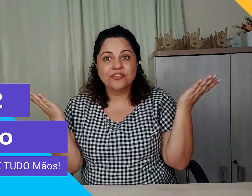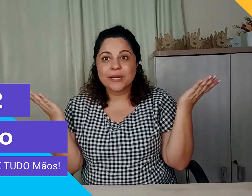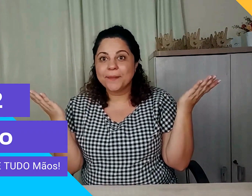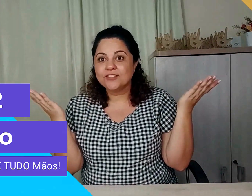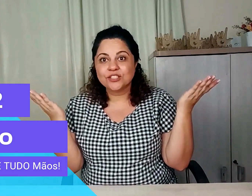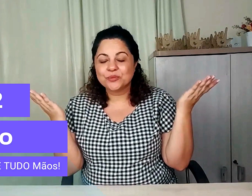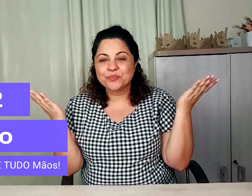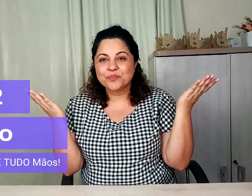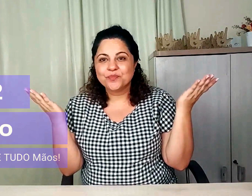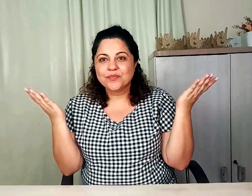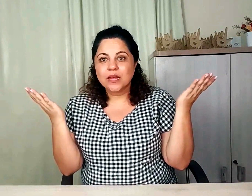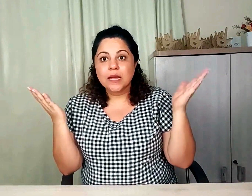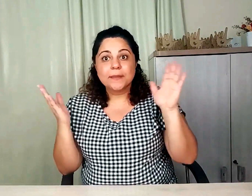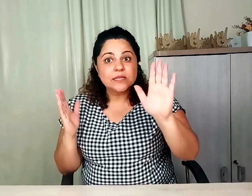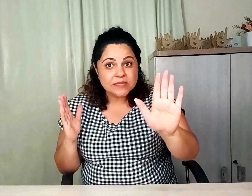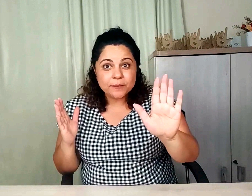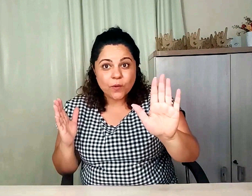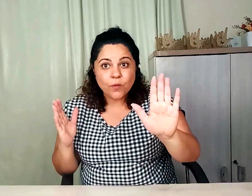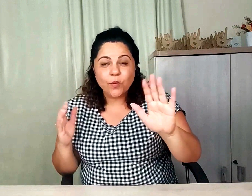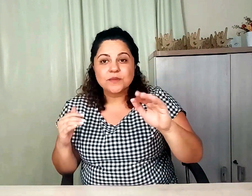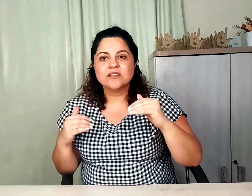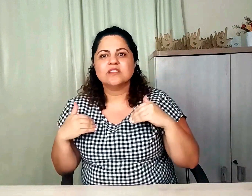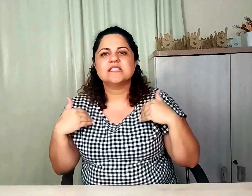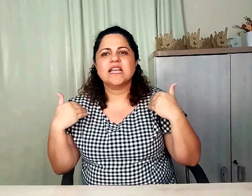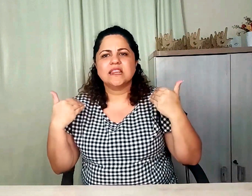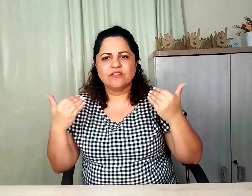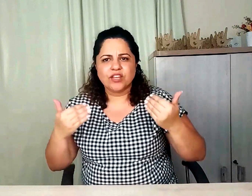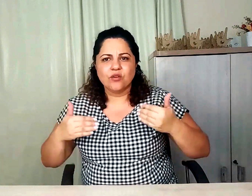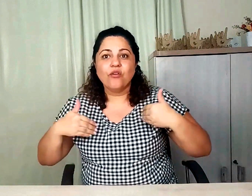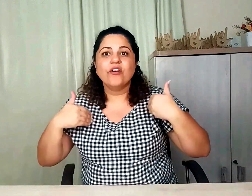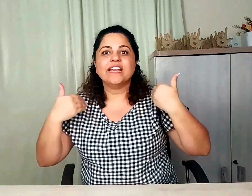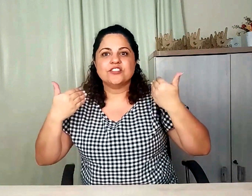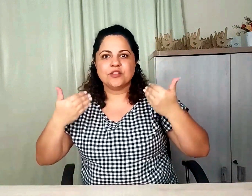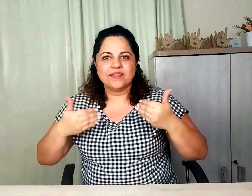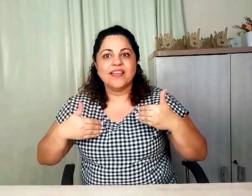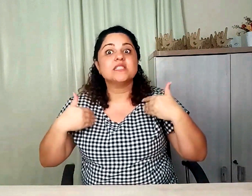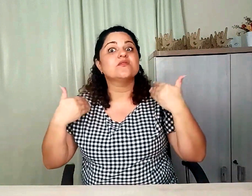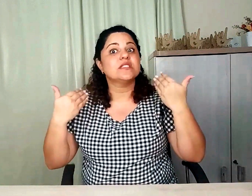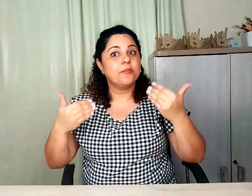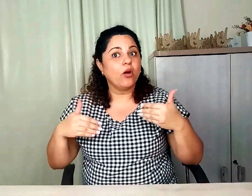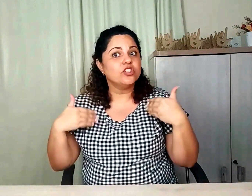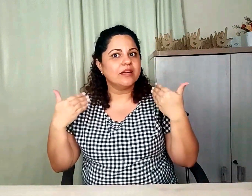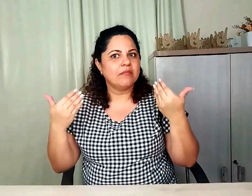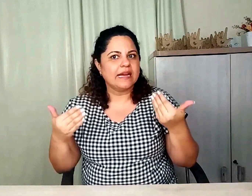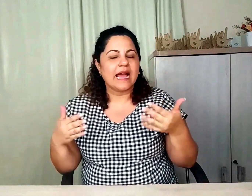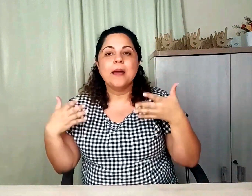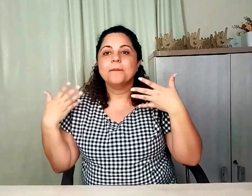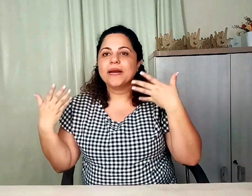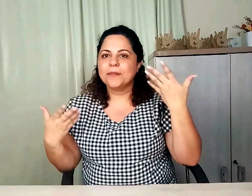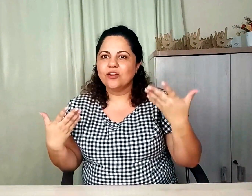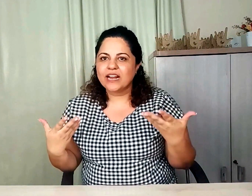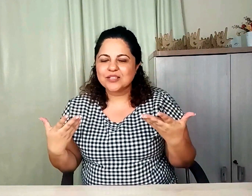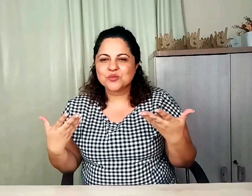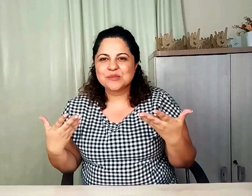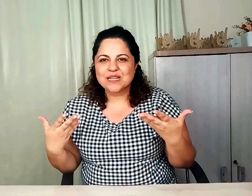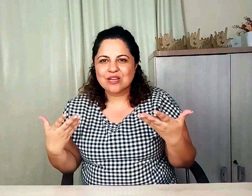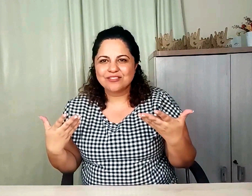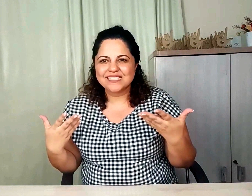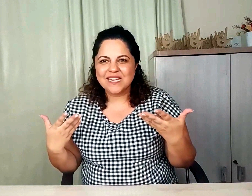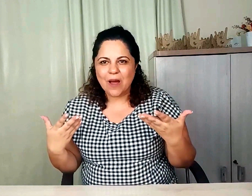fica perdido. Mas não se preocupe se você tem vergonha, timidez, você pode trabalhar para melhorar a sua expressão